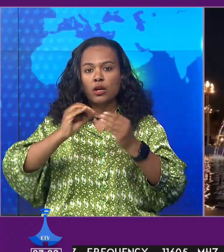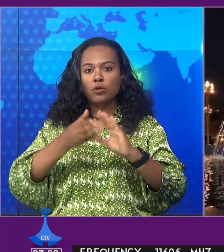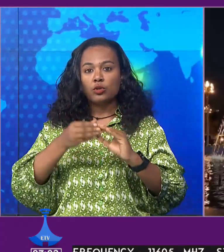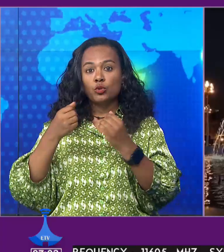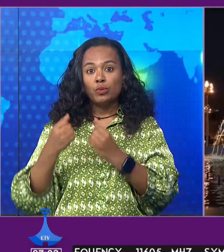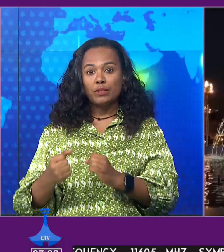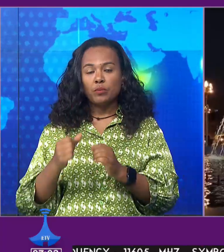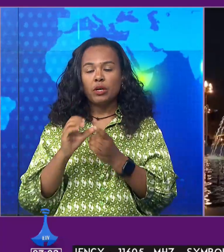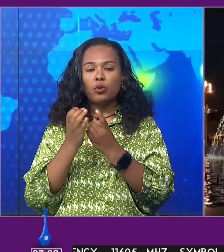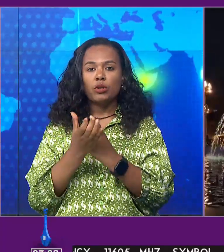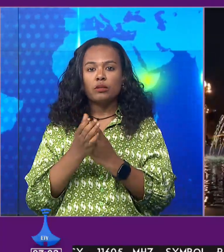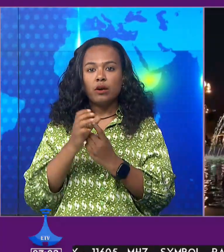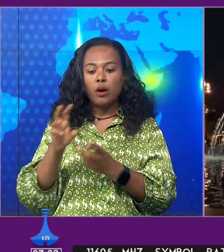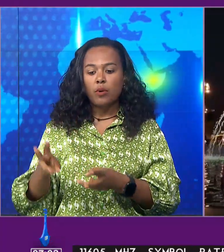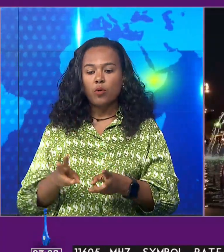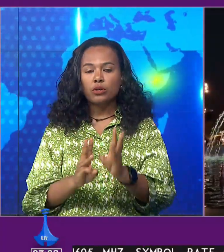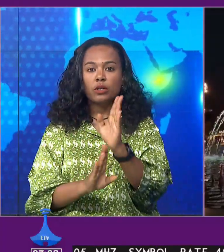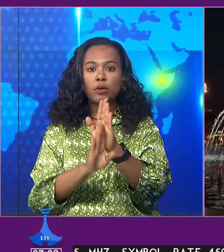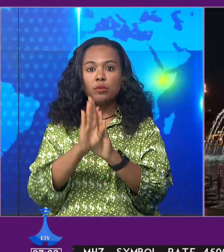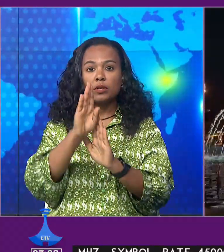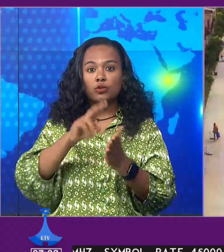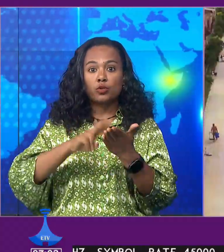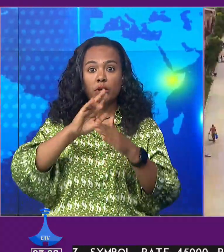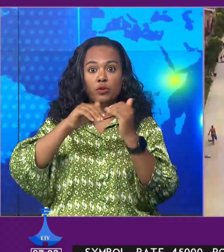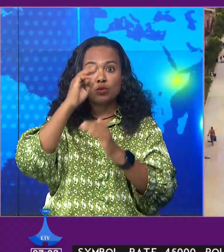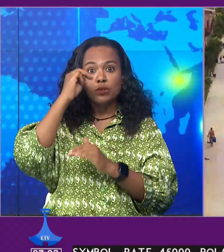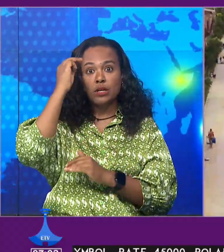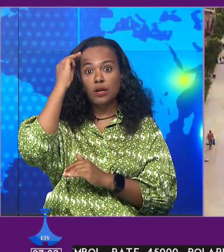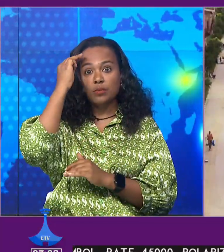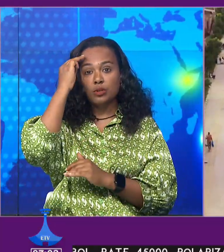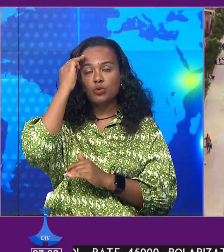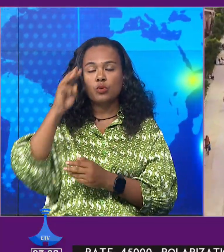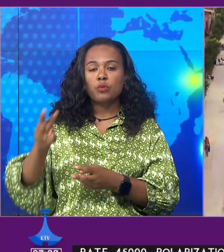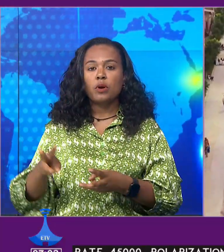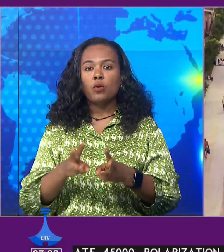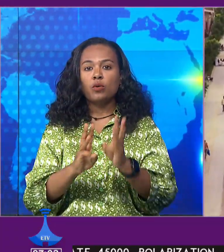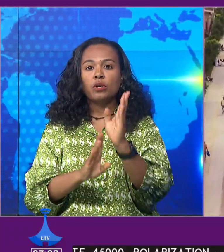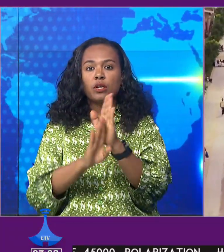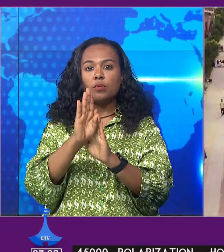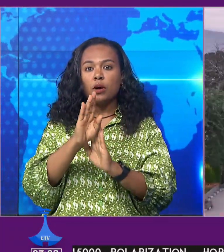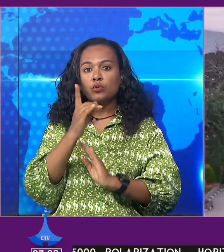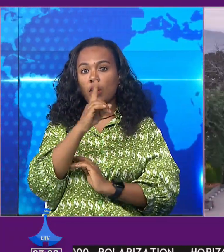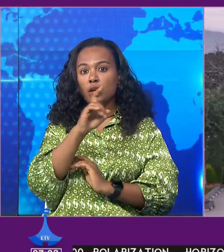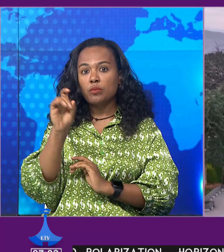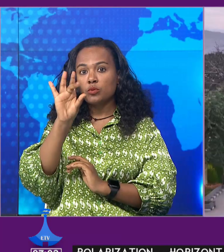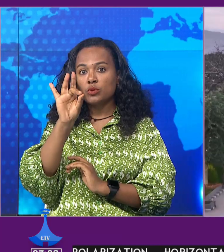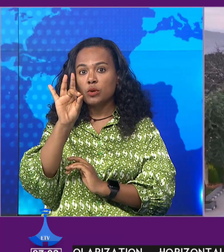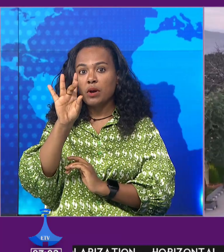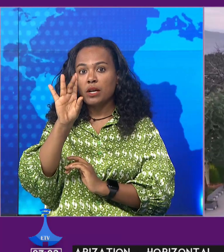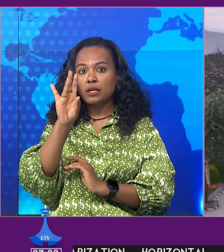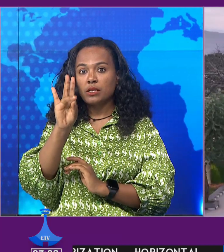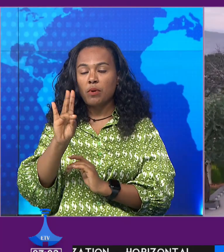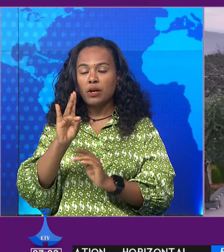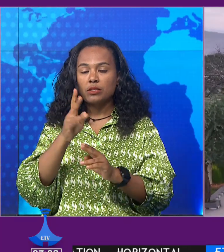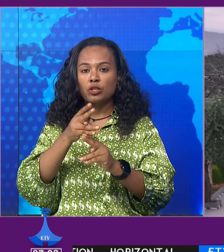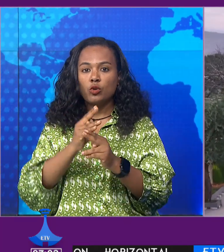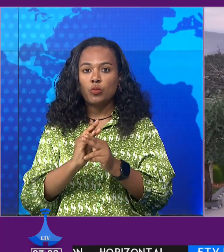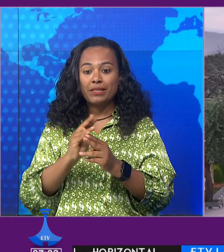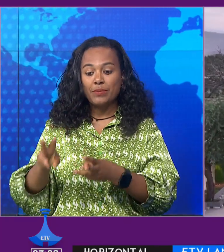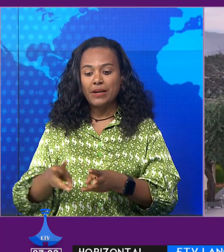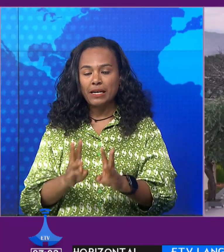መልኩ በኮሪደር መልማታቸውን የሚያነሱት ጠቅላይ ሚኒስትሩ በኮሪደር ልማቱ 187 ኪሎ ሜትር መንገድ